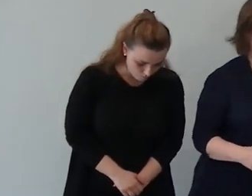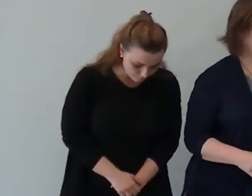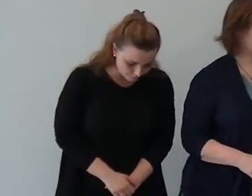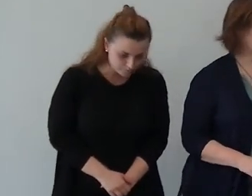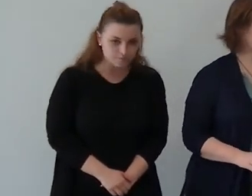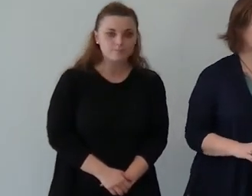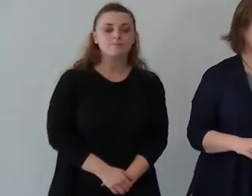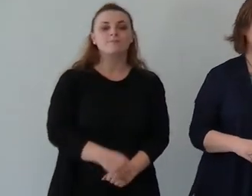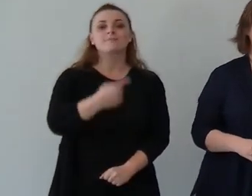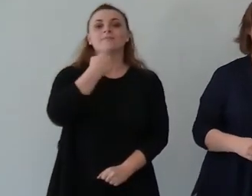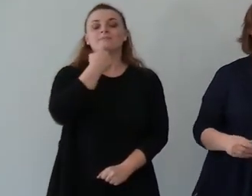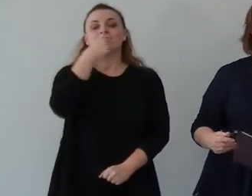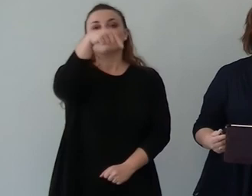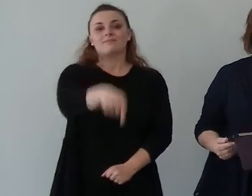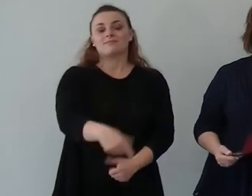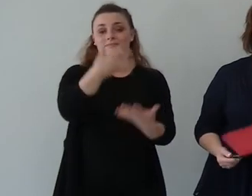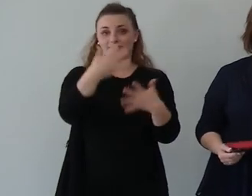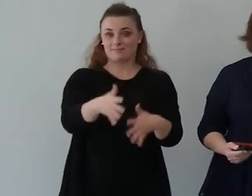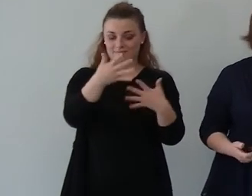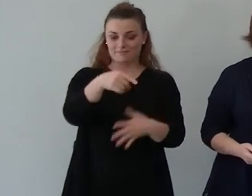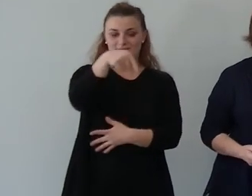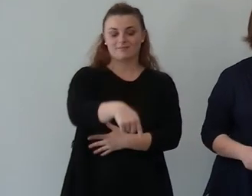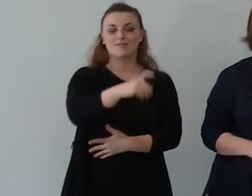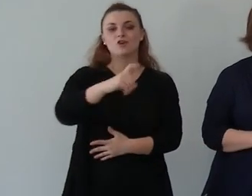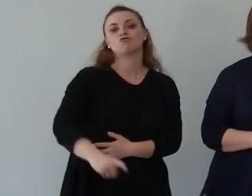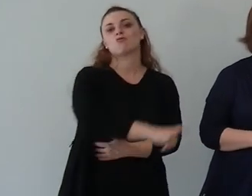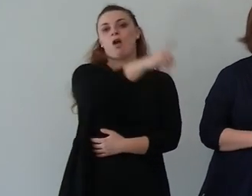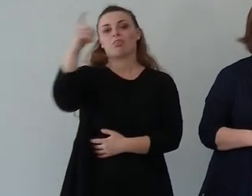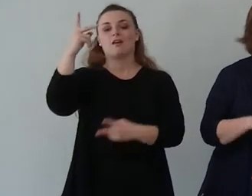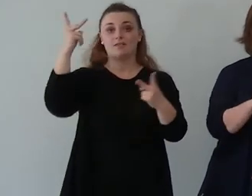Ho detto oggi una giornata di gioia, non è una giornata di